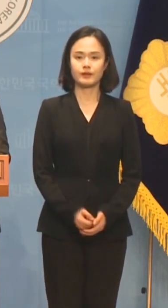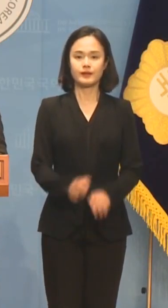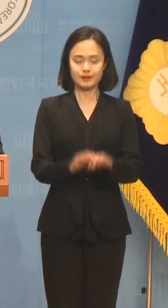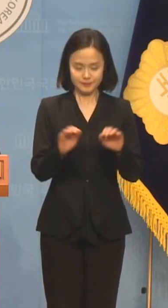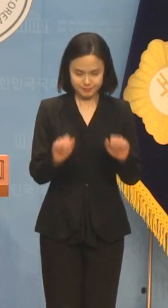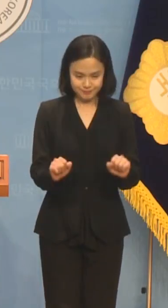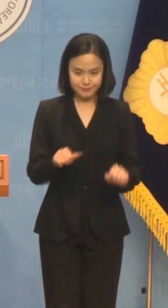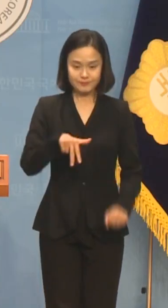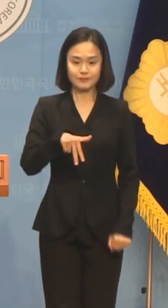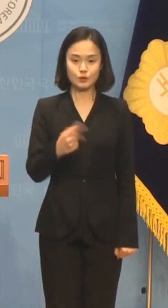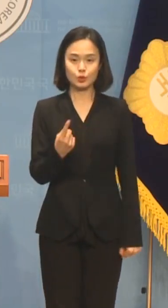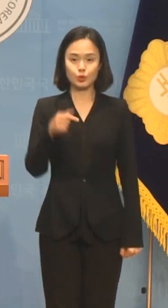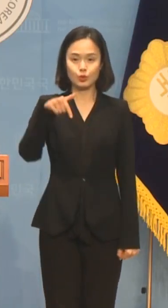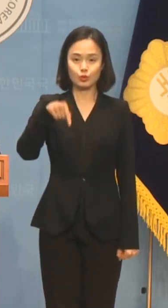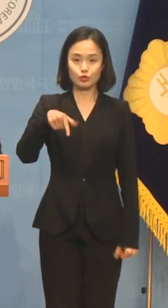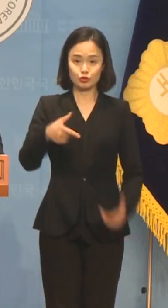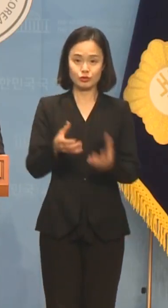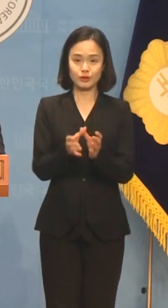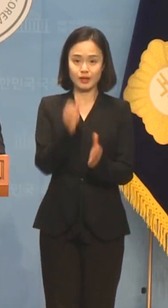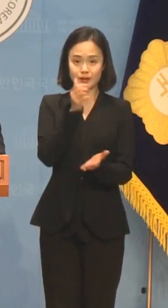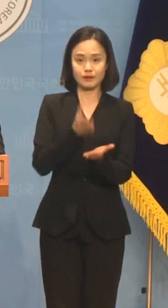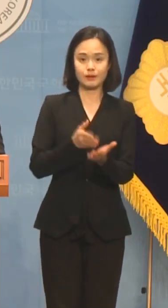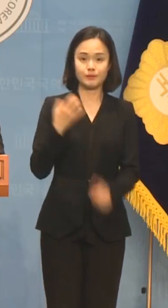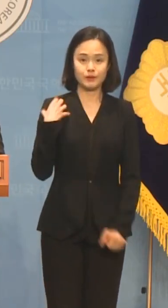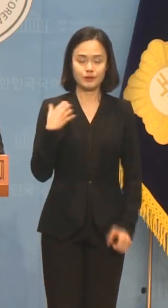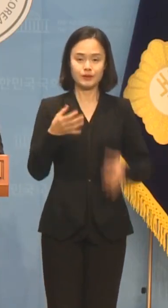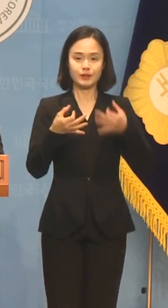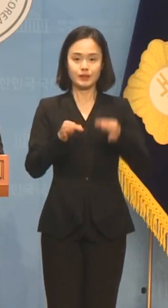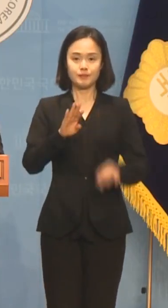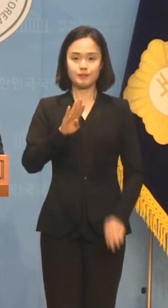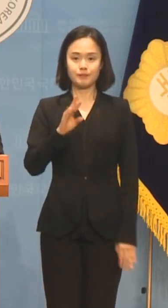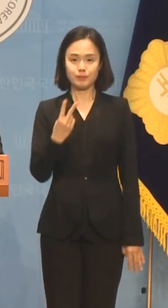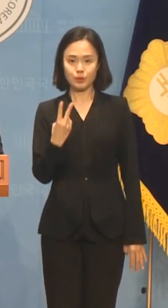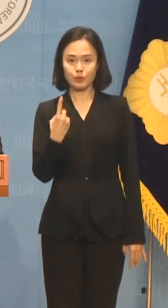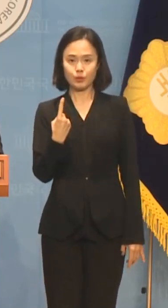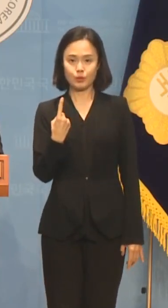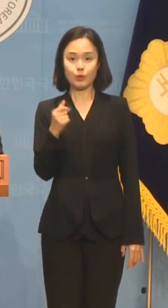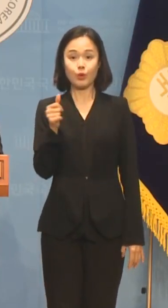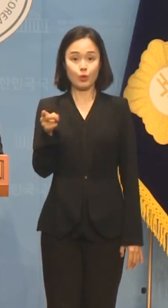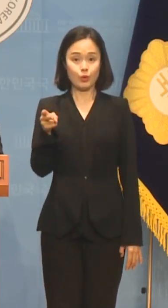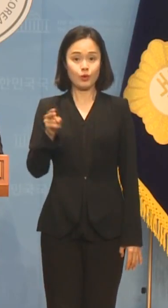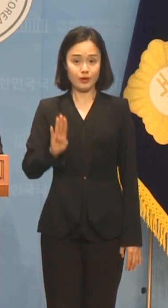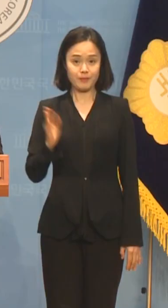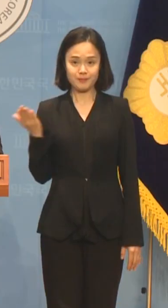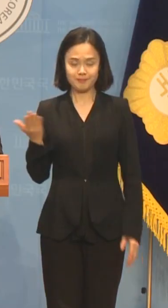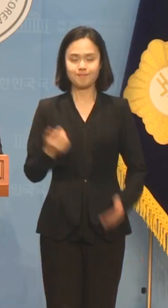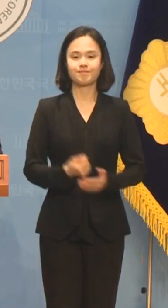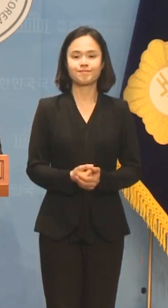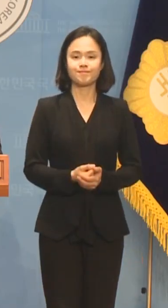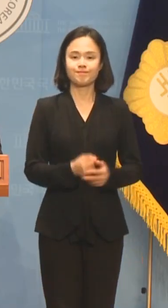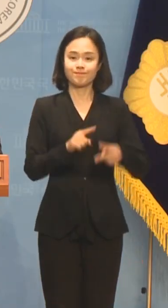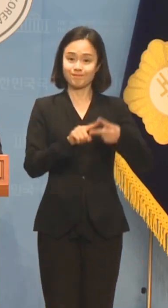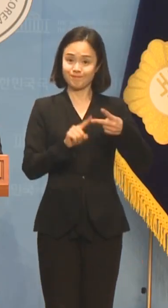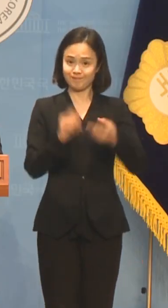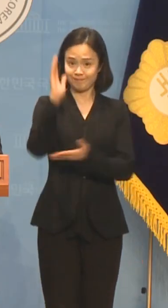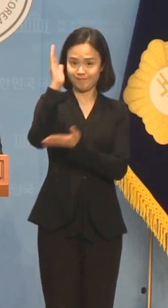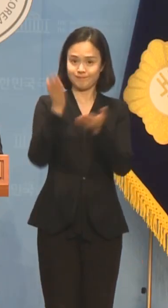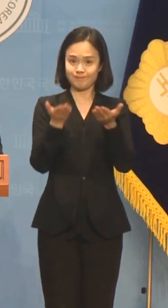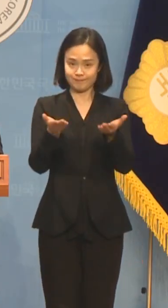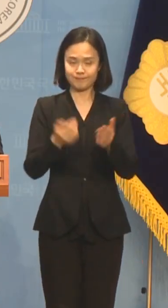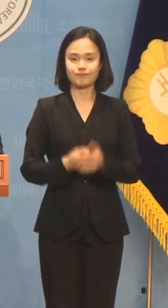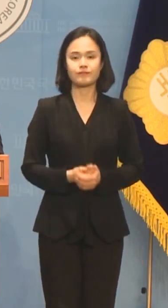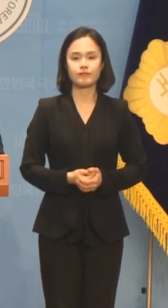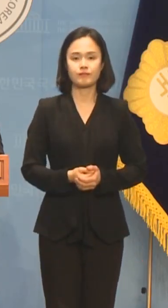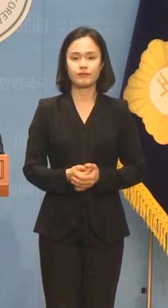안녕하십니까. 조국혁신당 대변인 김보협입니다. 두 건 논평하겠습니다. 윤석열 대리인단, 내란의